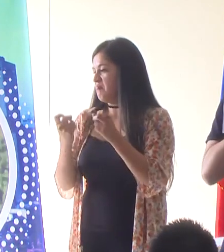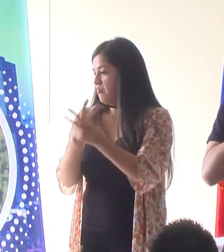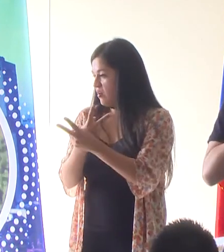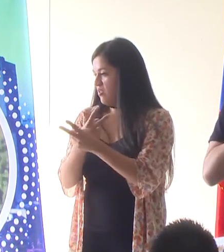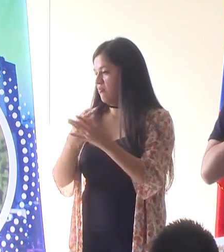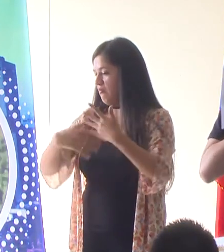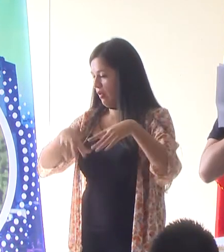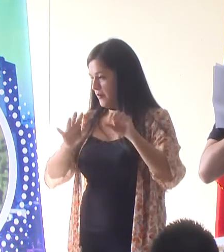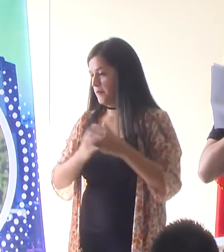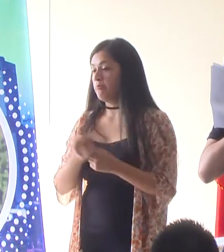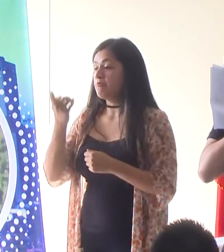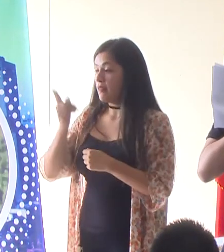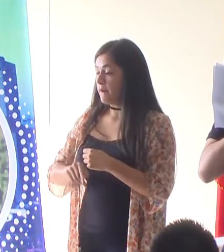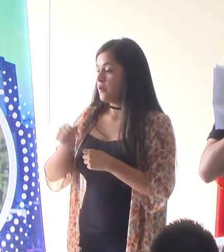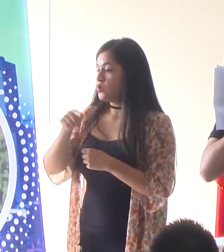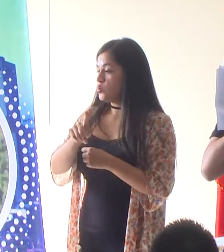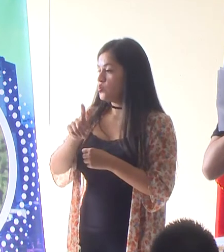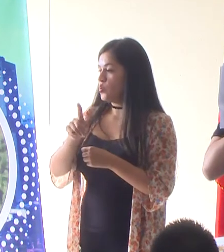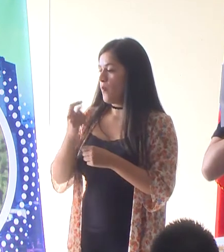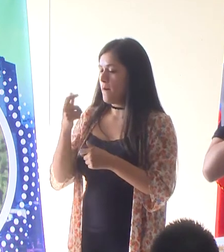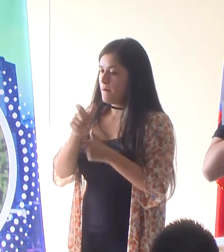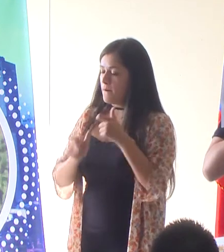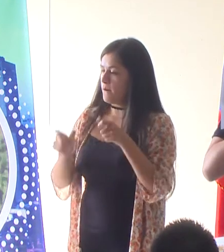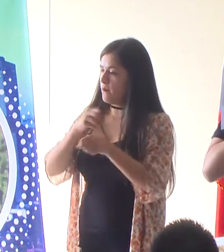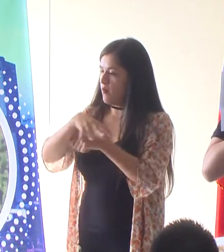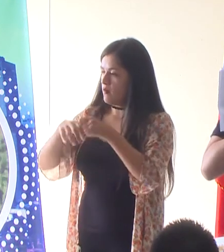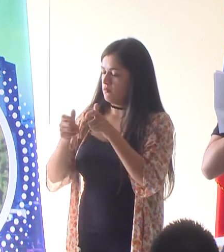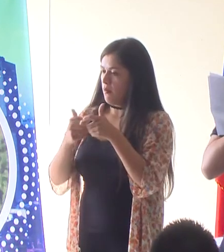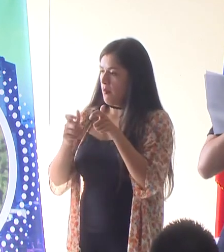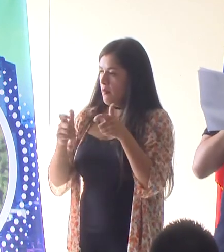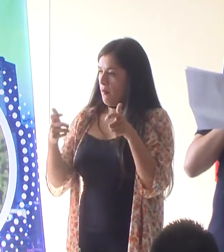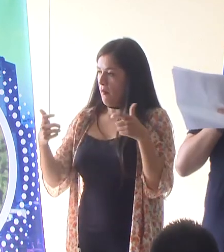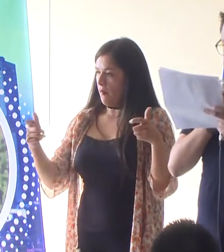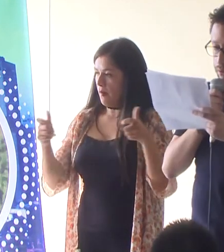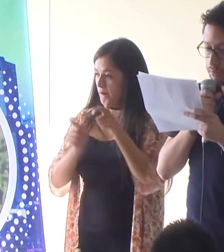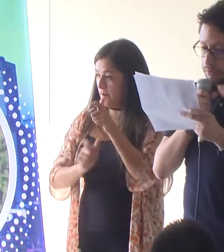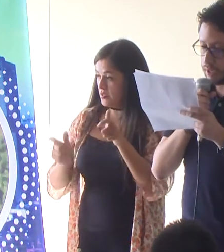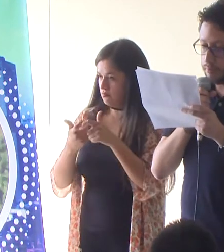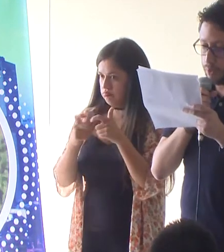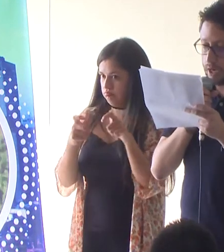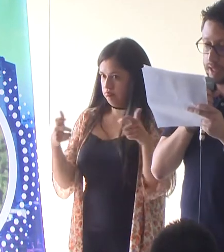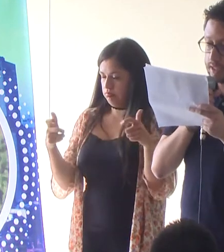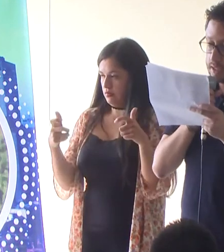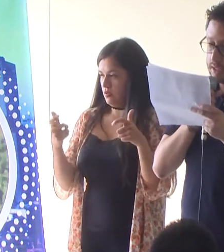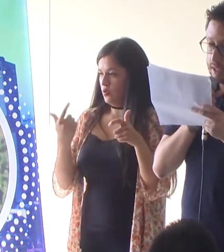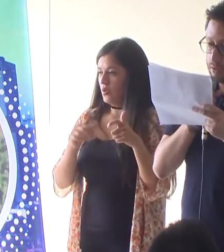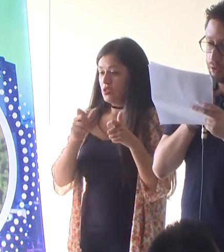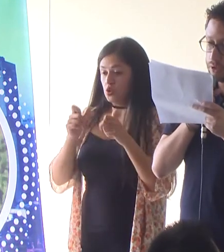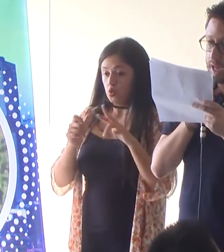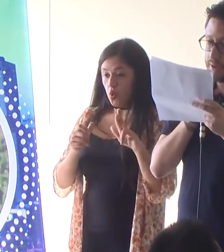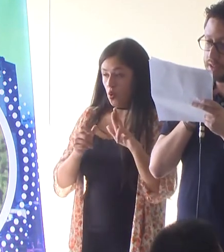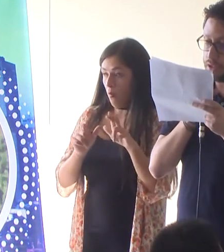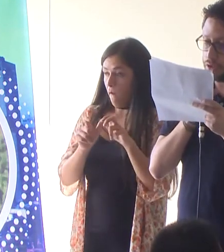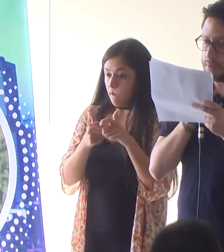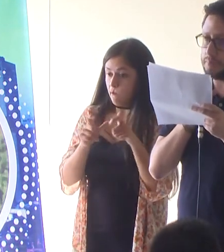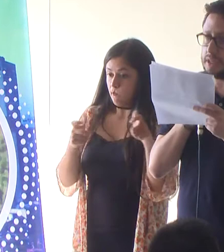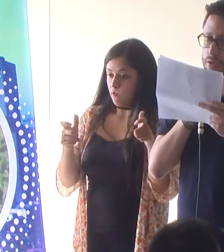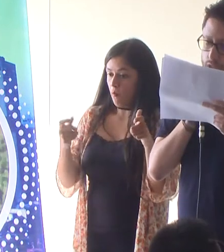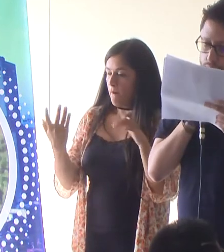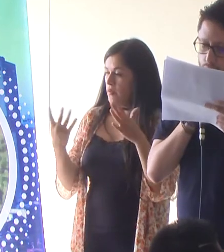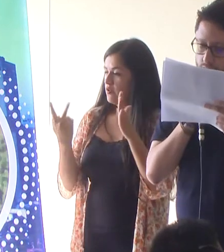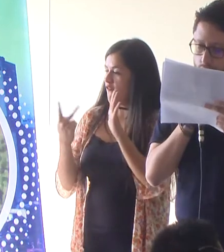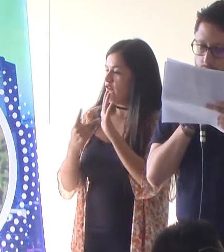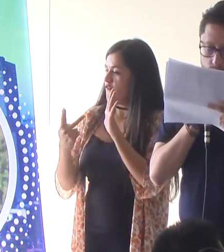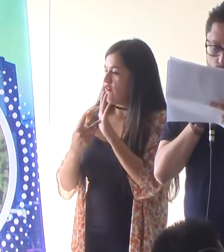local de la densificación urbana el sur denso que empuja la densidad de bogotá a 22.000